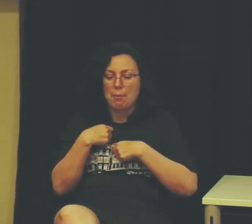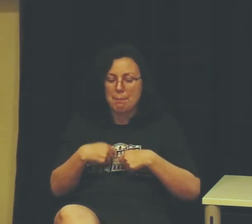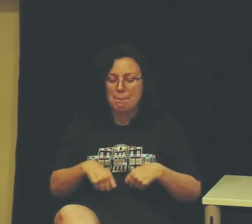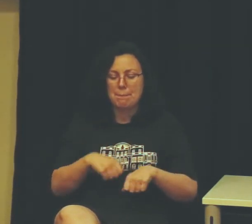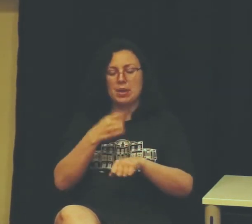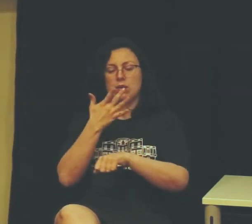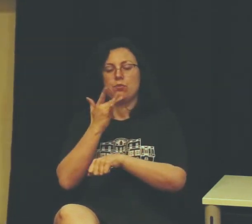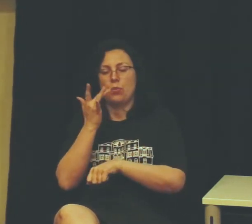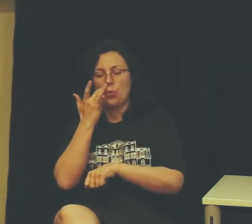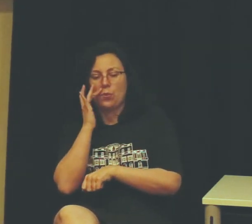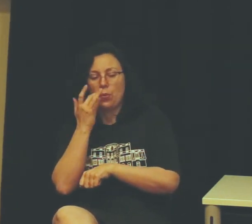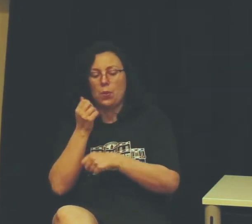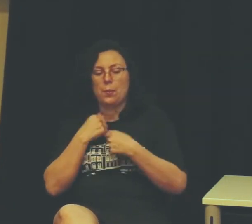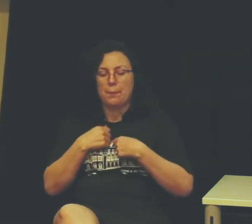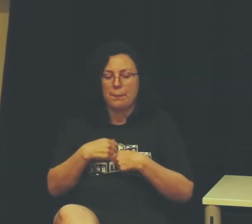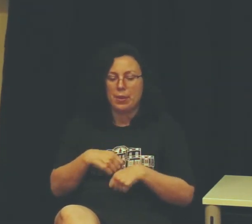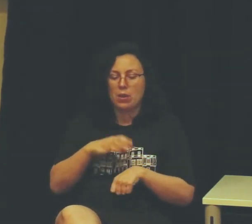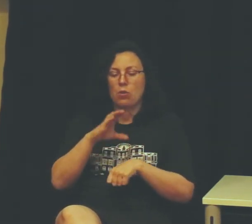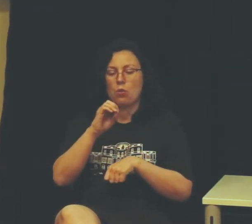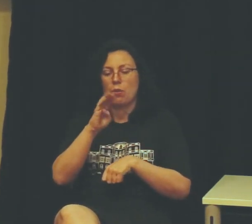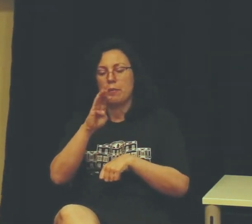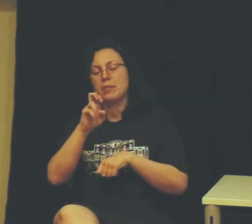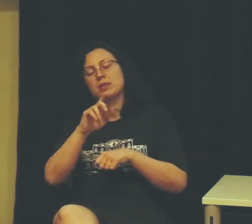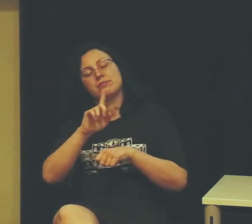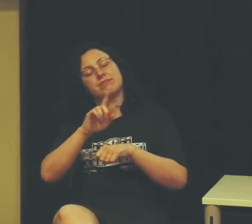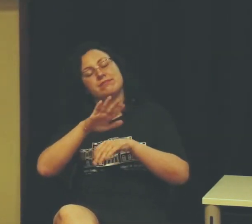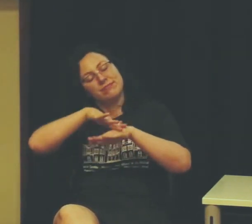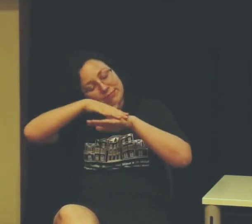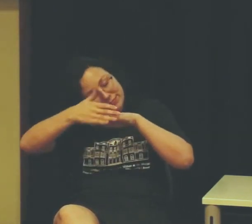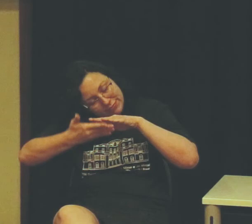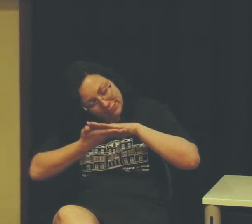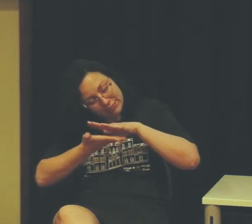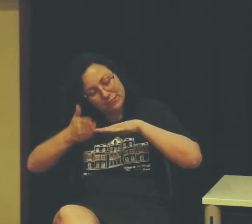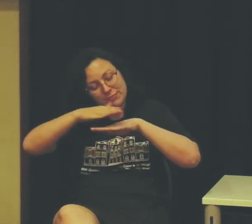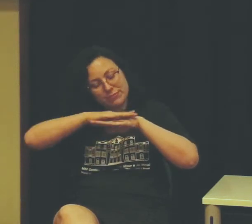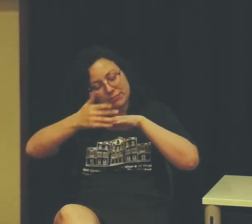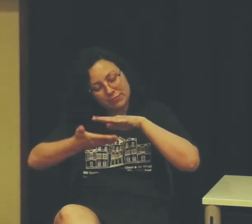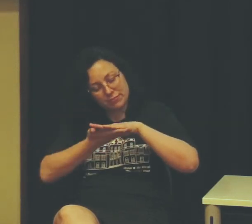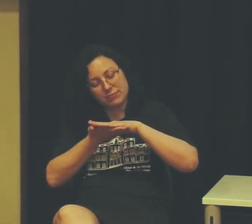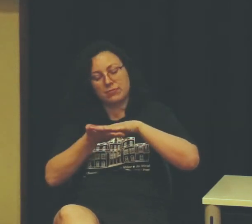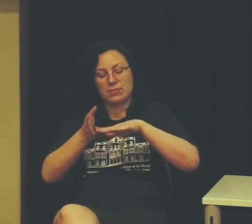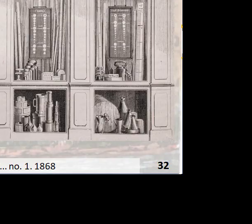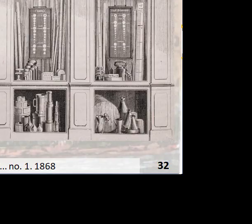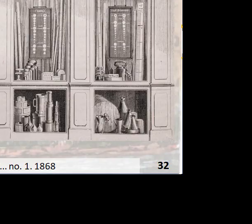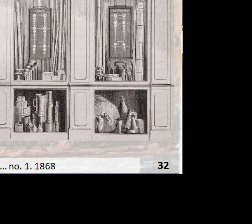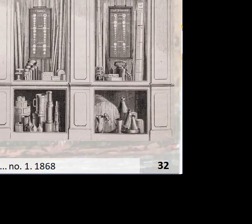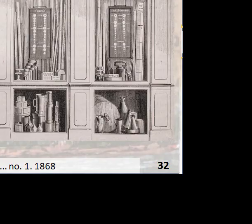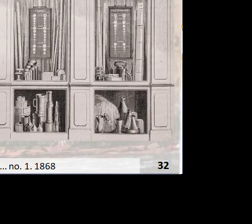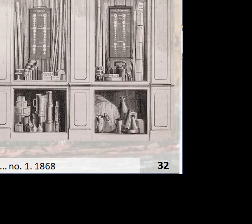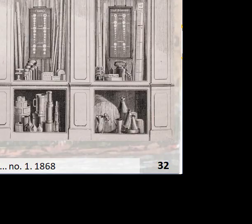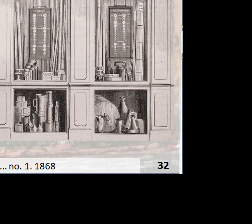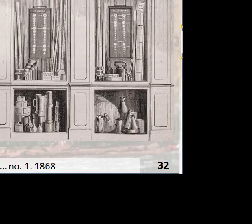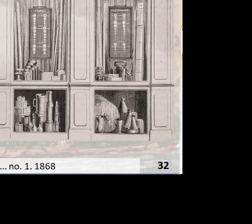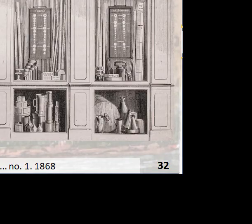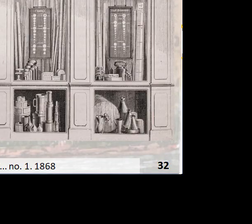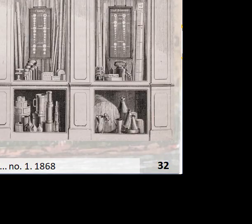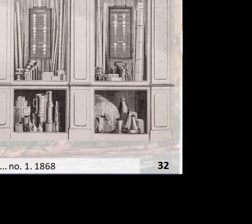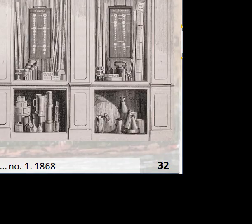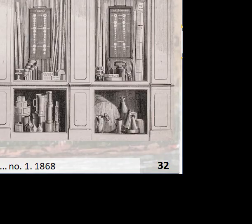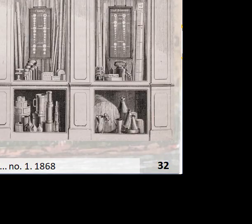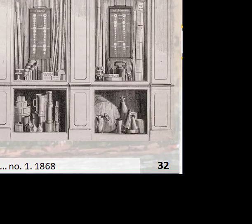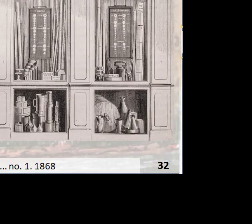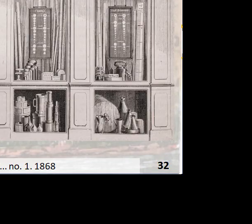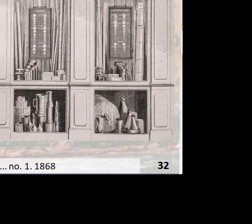de tratamento eletroquímico aqui que é feito, que foi proposto, né, séculos antes, para a utilização do paládio comum desses